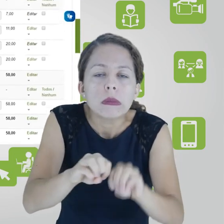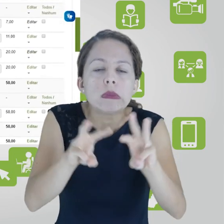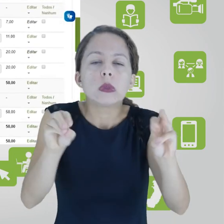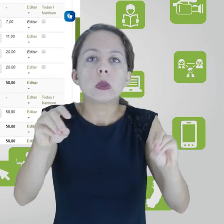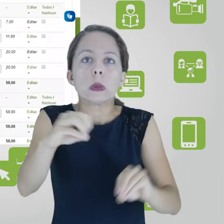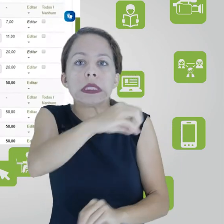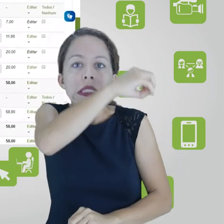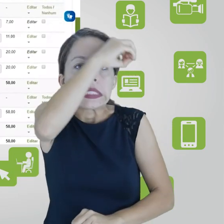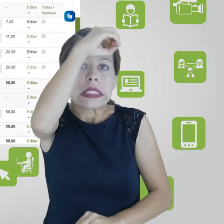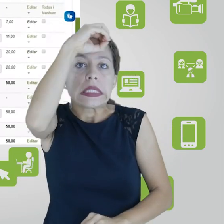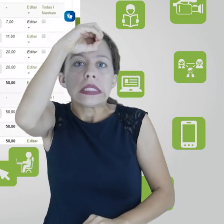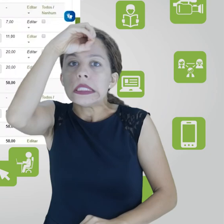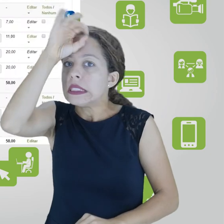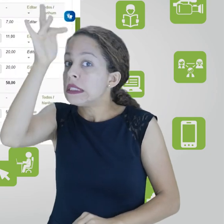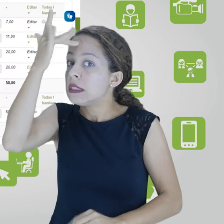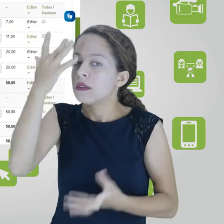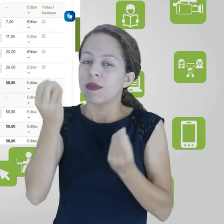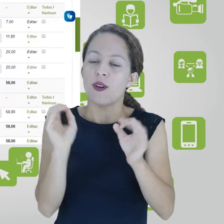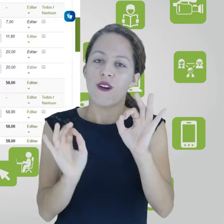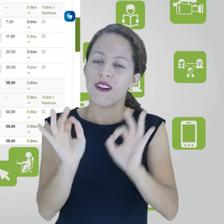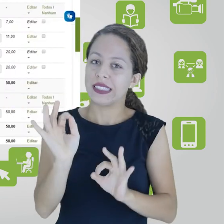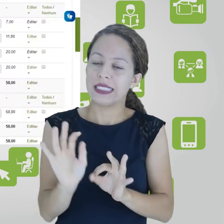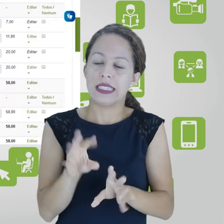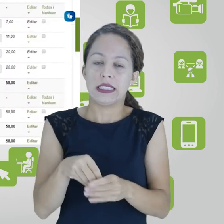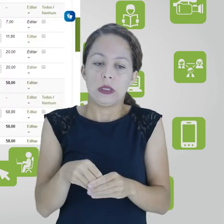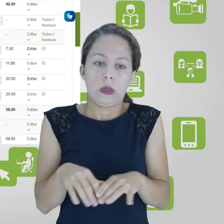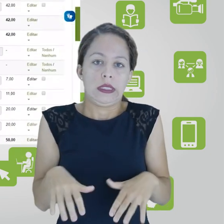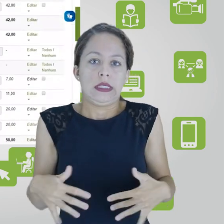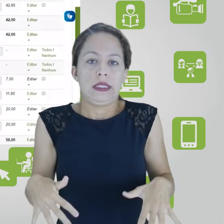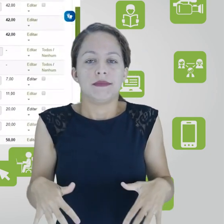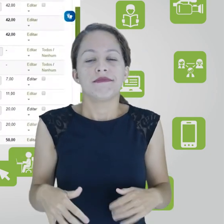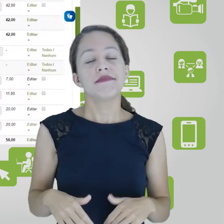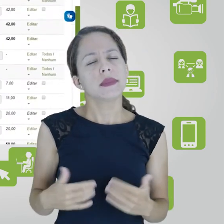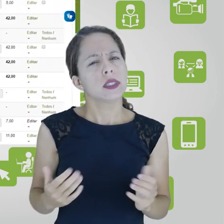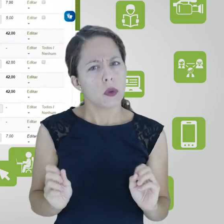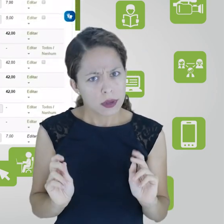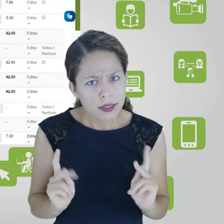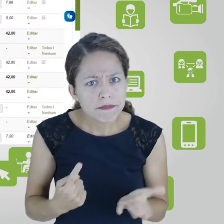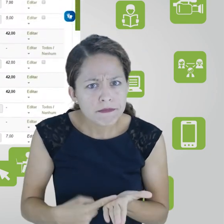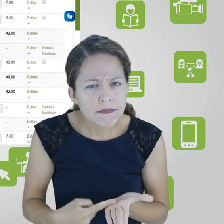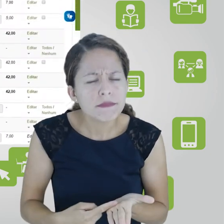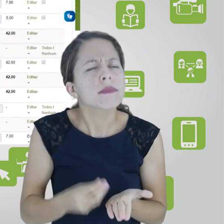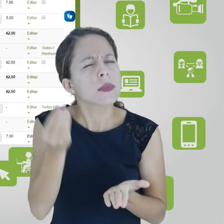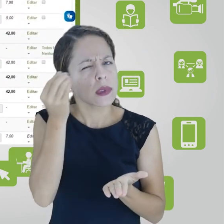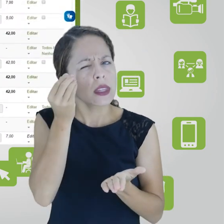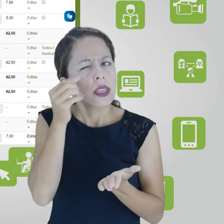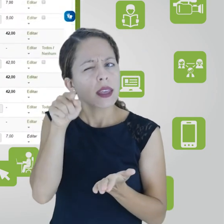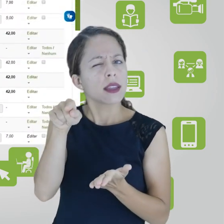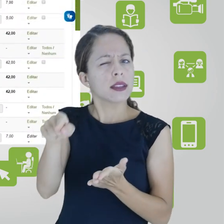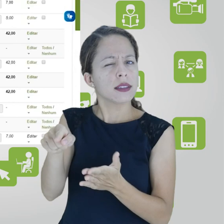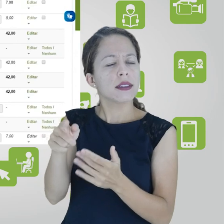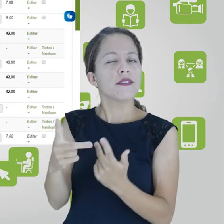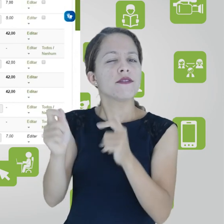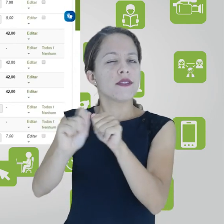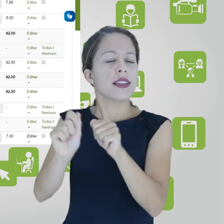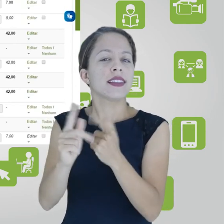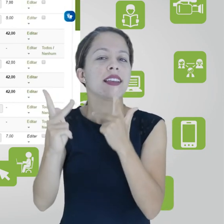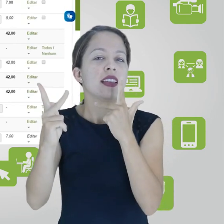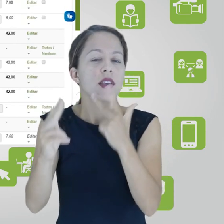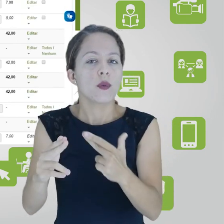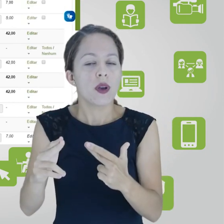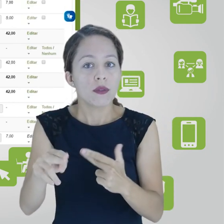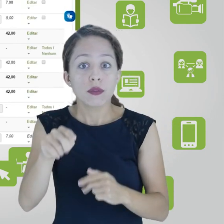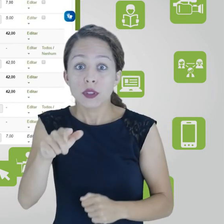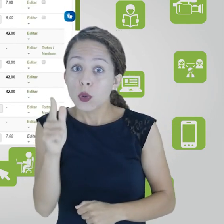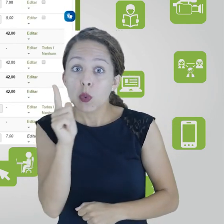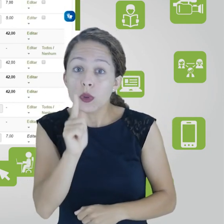vezes o professor vem direto para cá, para o Moodle, e se perde nessa organização e nessa lógica que tem aqui, ok? Então